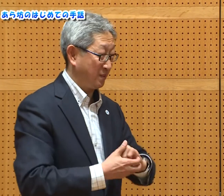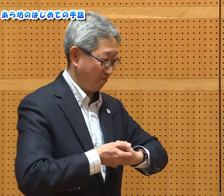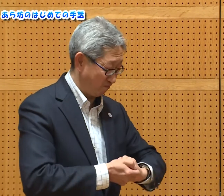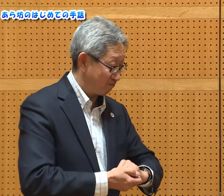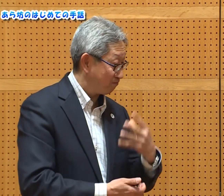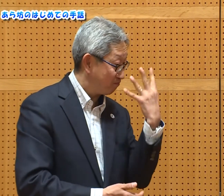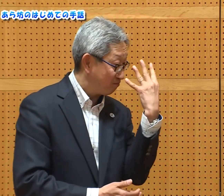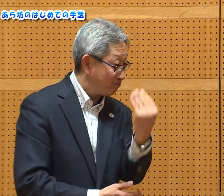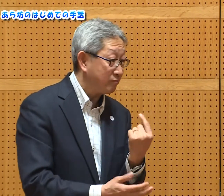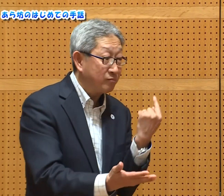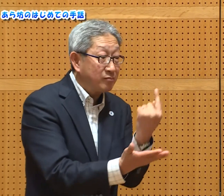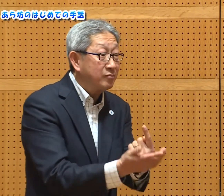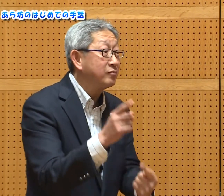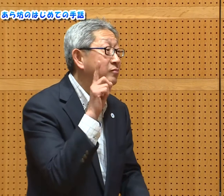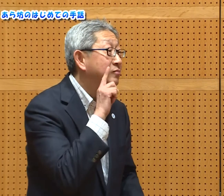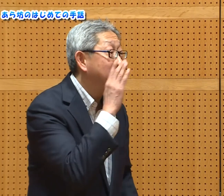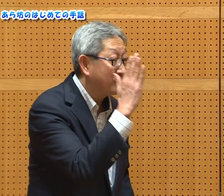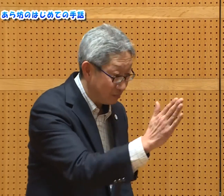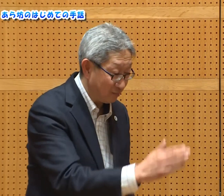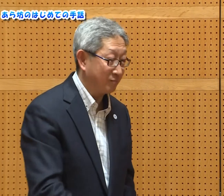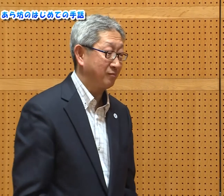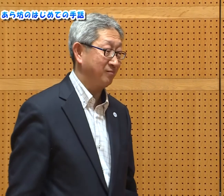ひ興味のある方は参加してみてくださいね。